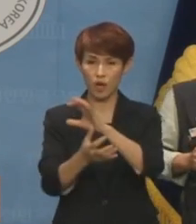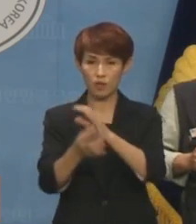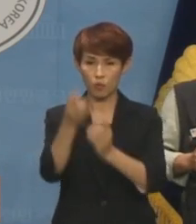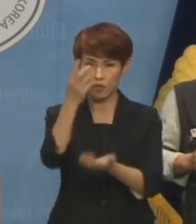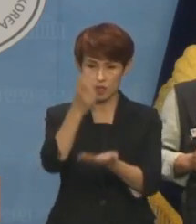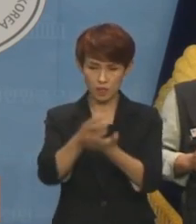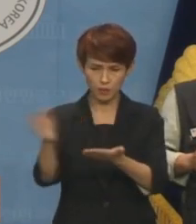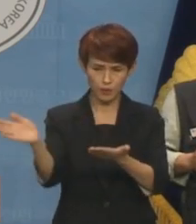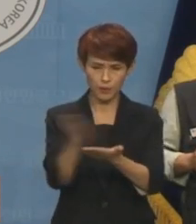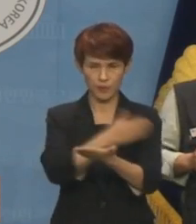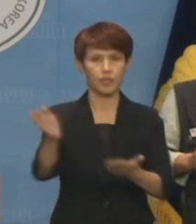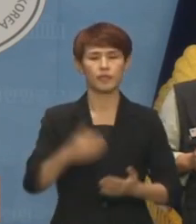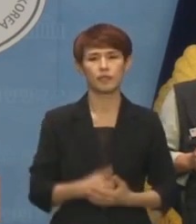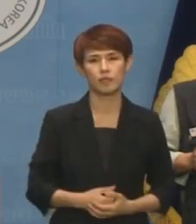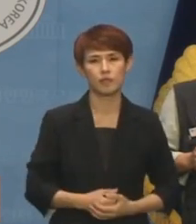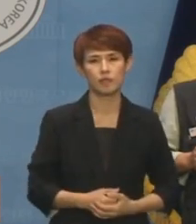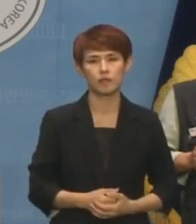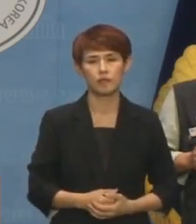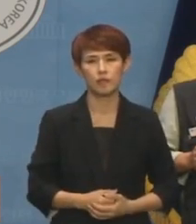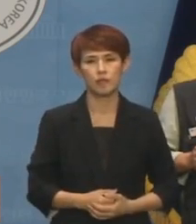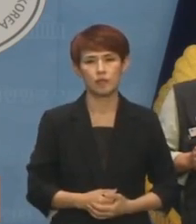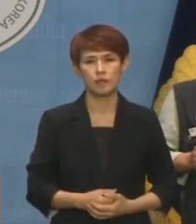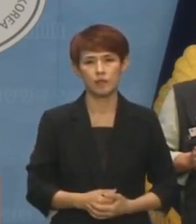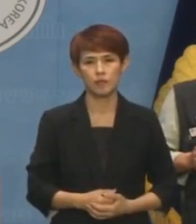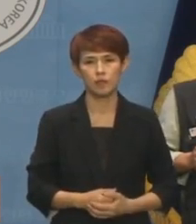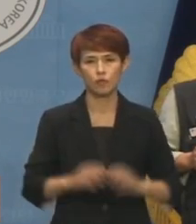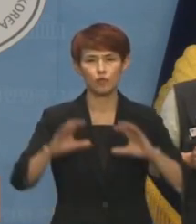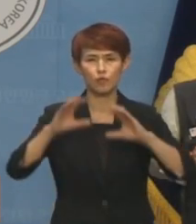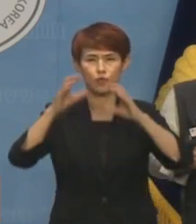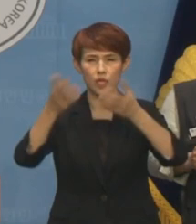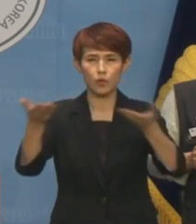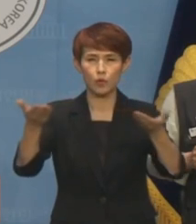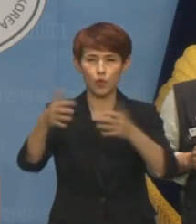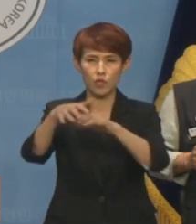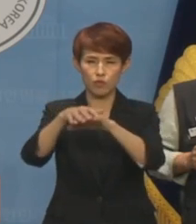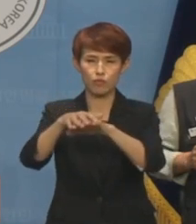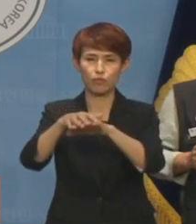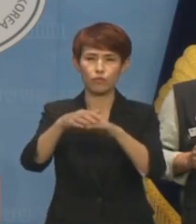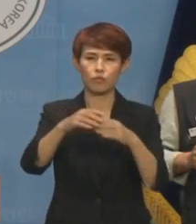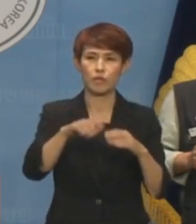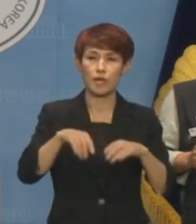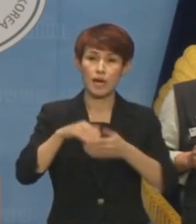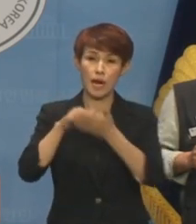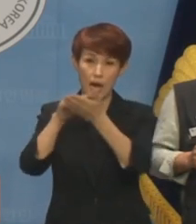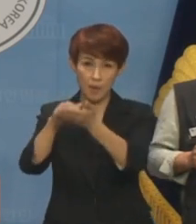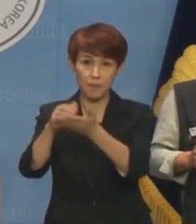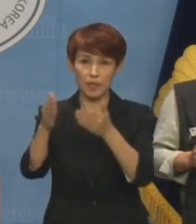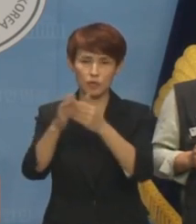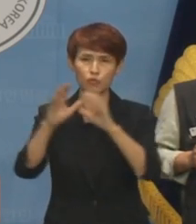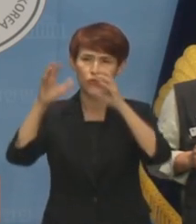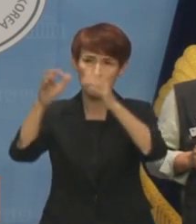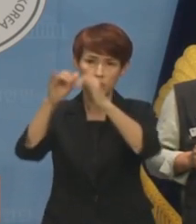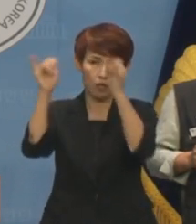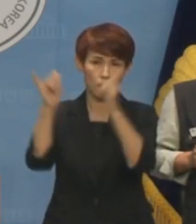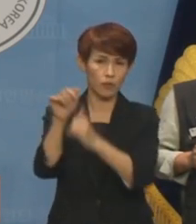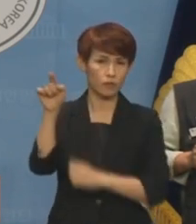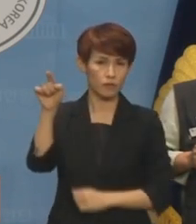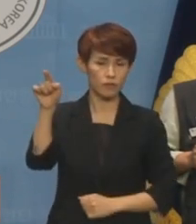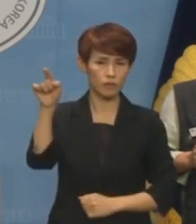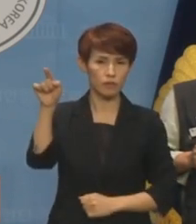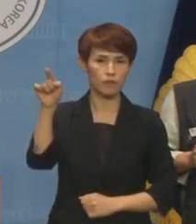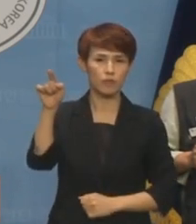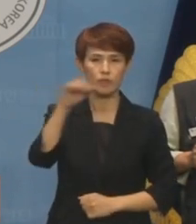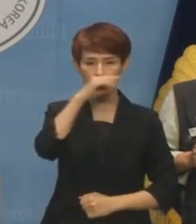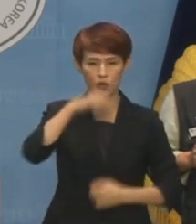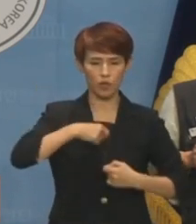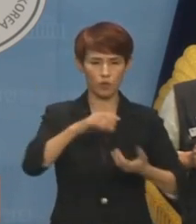실종되었다. 파리협정에서 국제노동기구 가이드라인까지 이미 국제사회는 정의로운